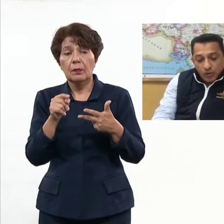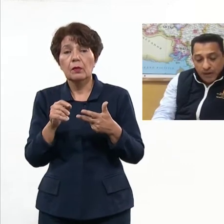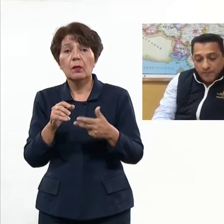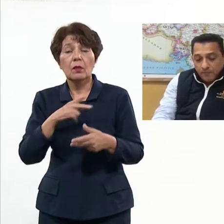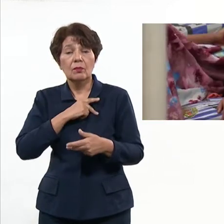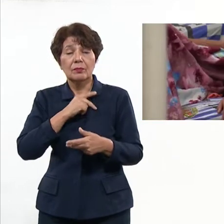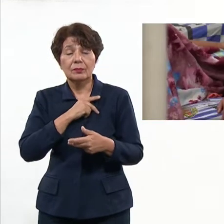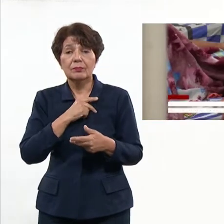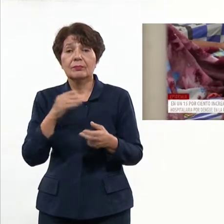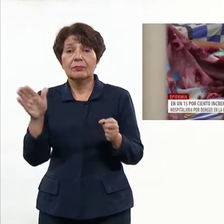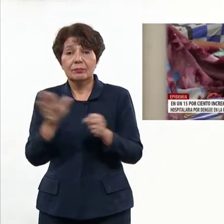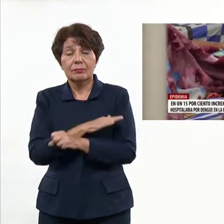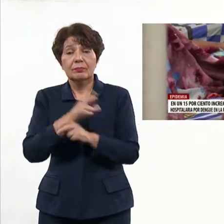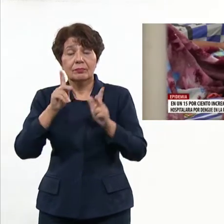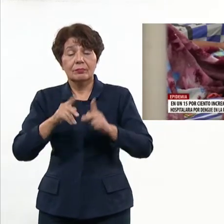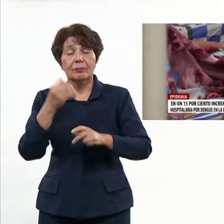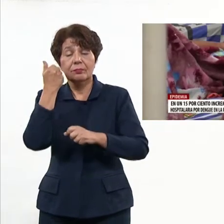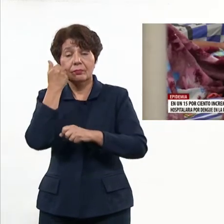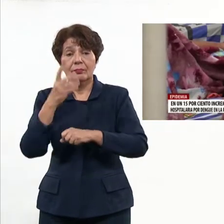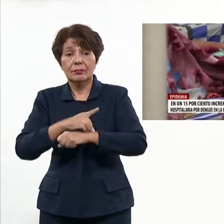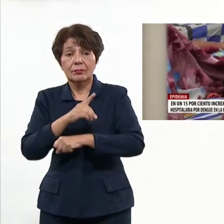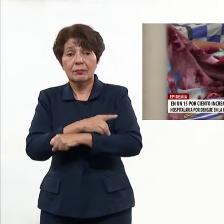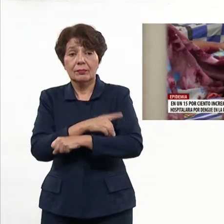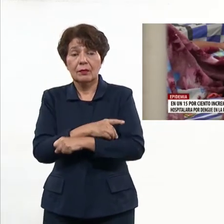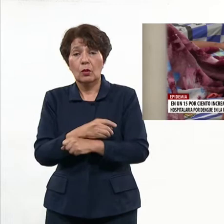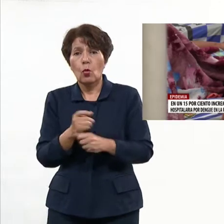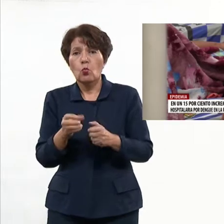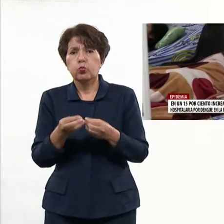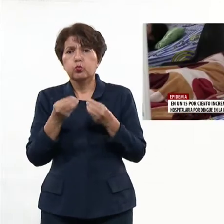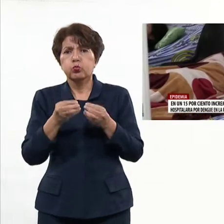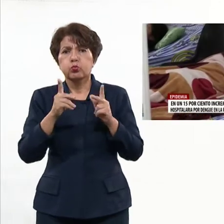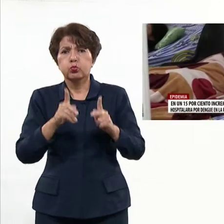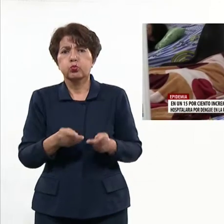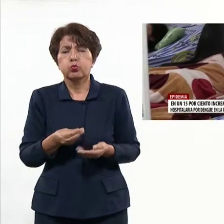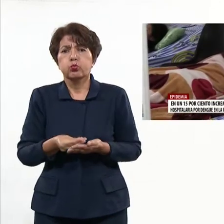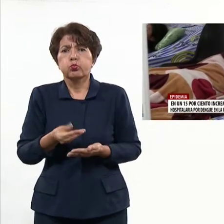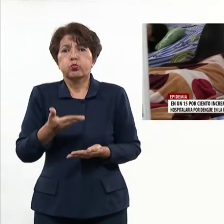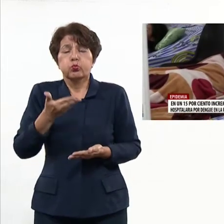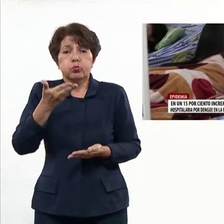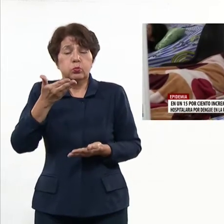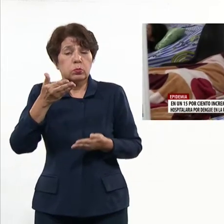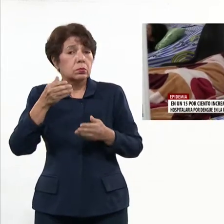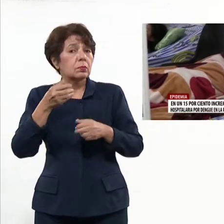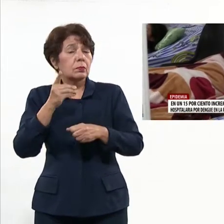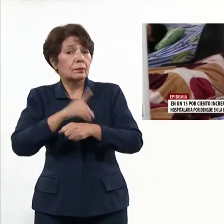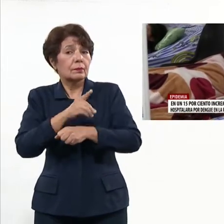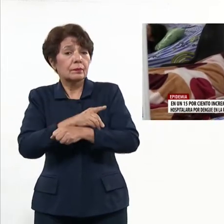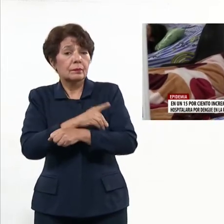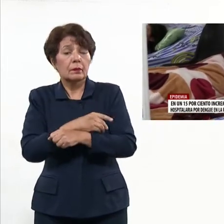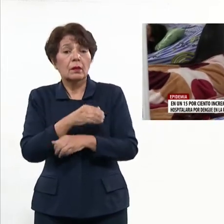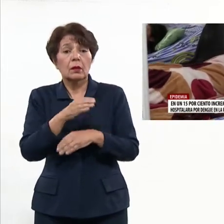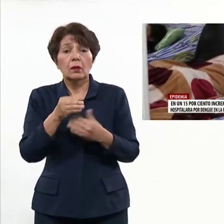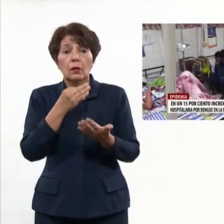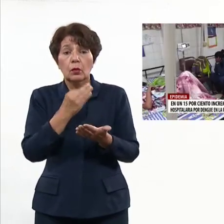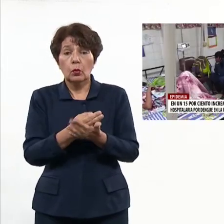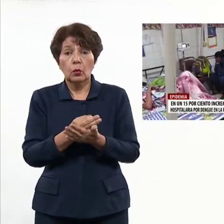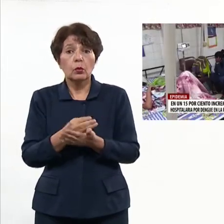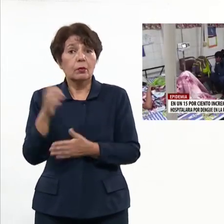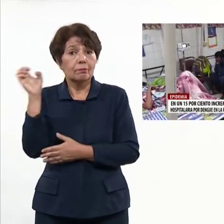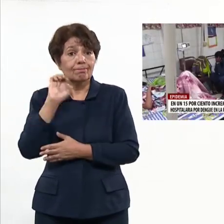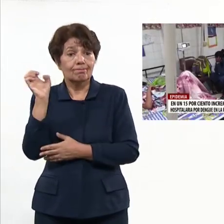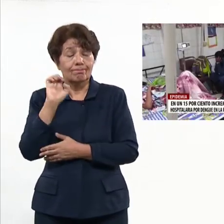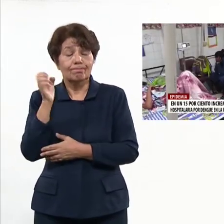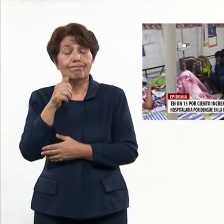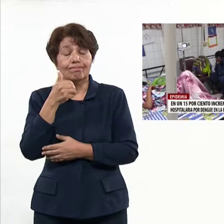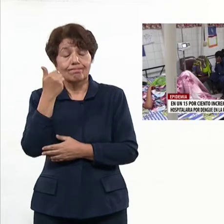san pedro sula debido al incremento de casos que se registran entre las últimas dos semanas la capital está en alerta por esta